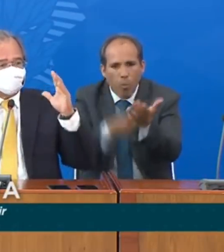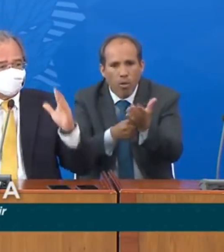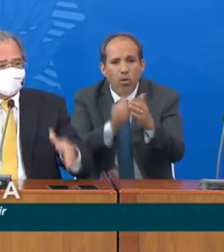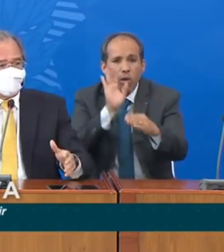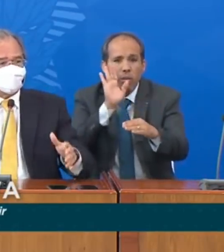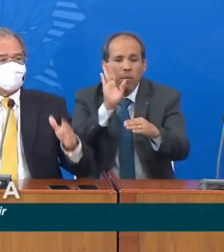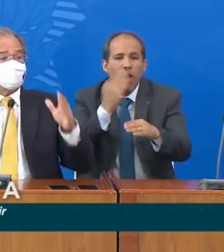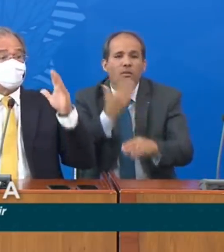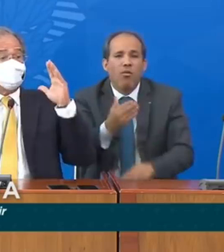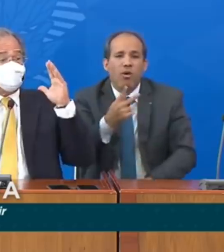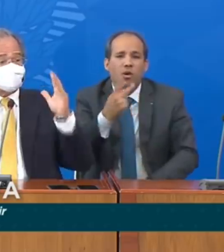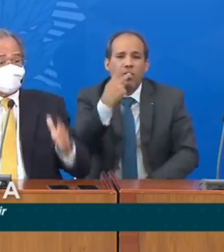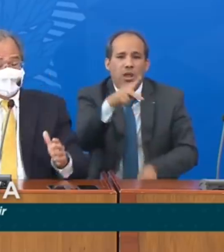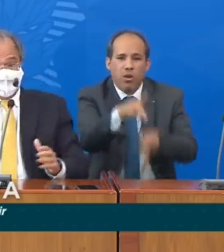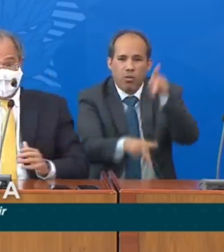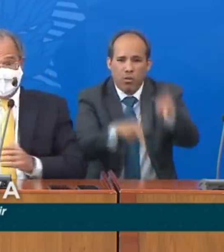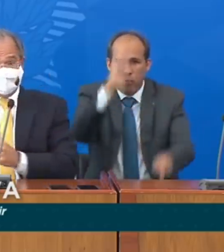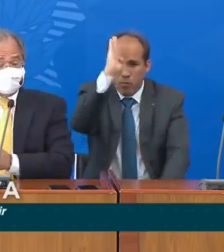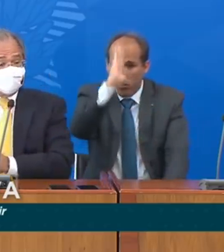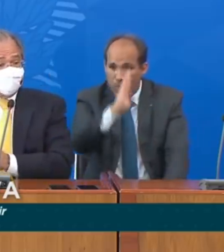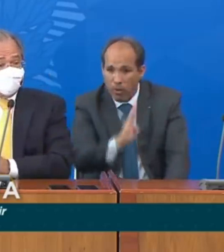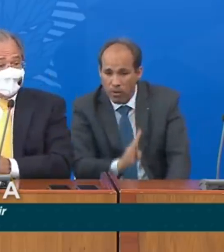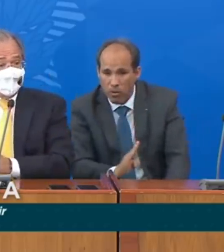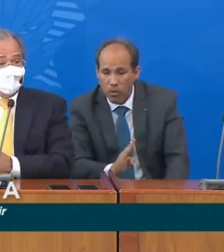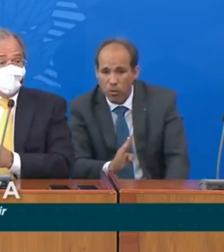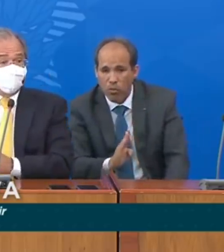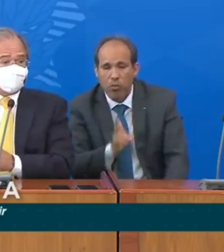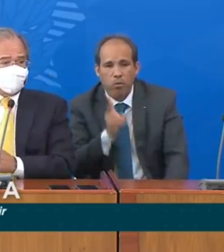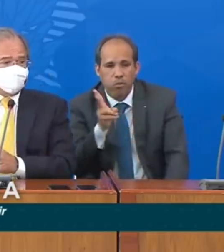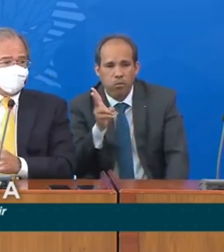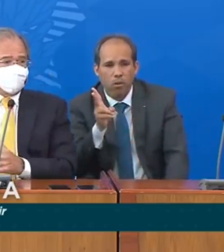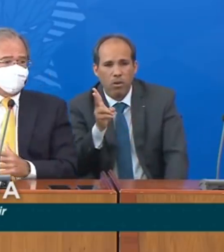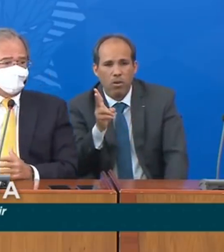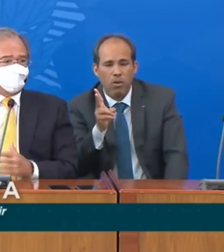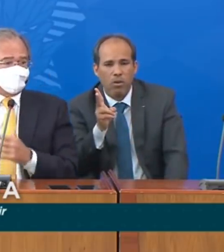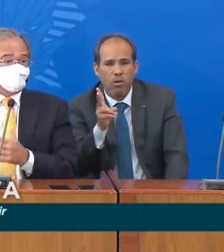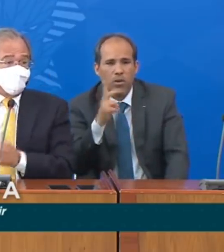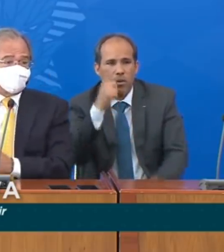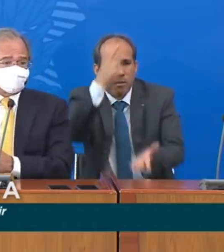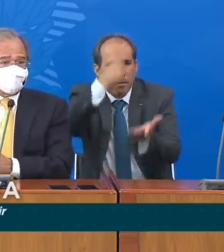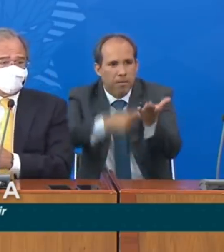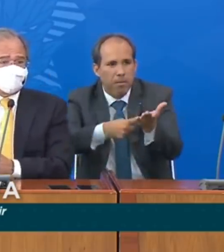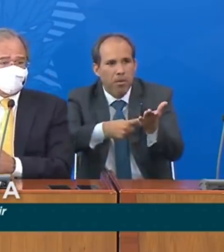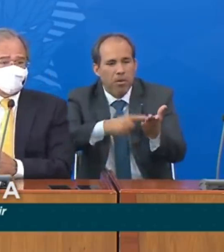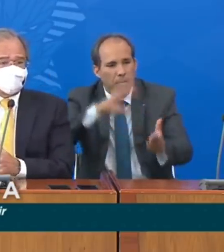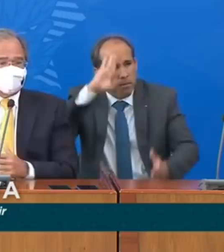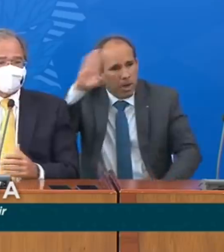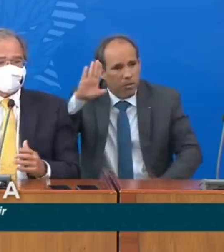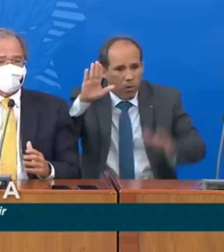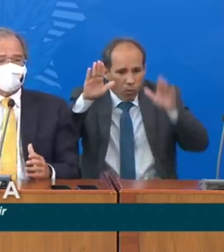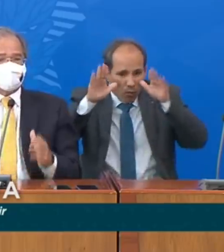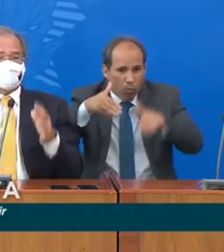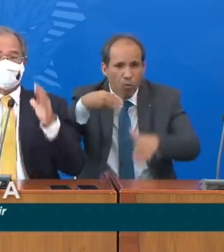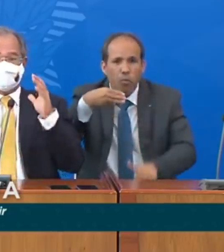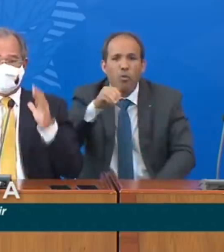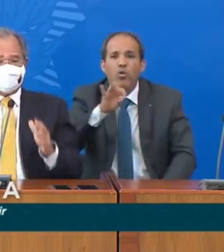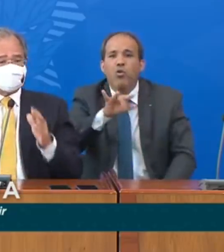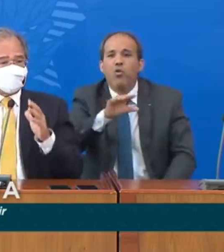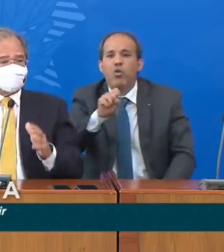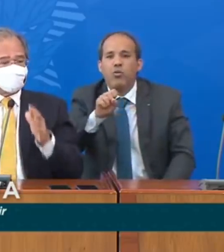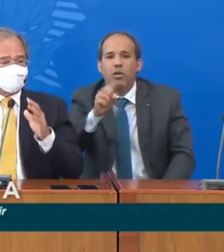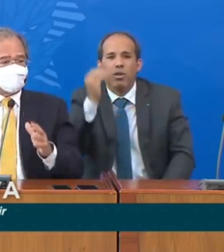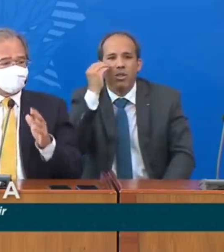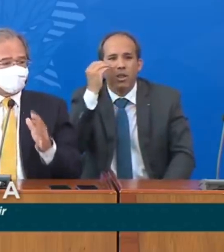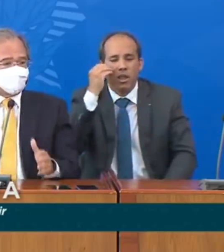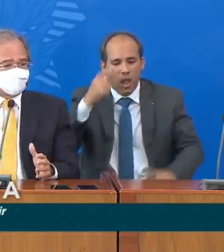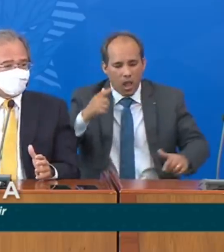vamos simplificar, nós vamos tirar o Estado. Esse foi o mote da campanha. Um dos motes na economia foi exatamente, vamos tirar o